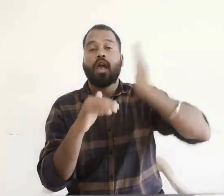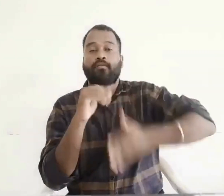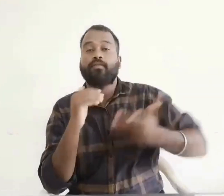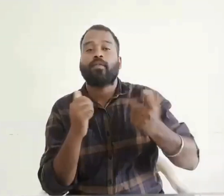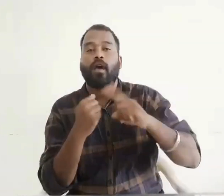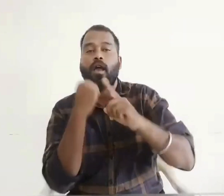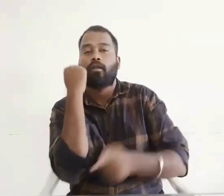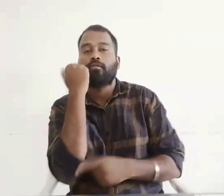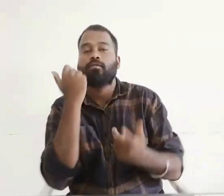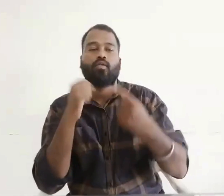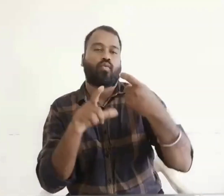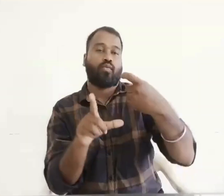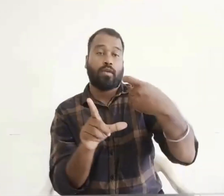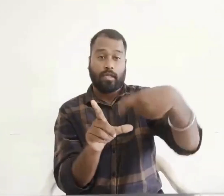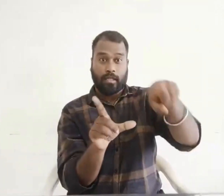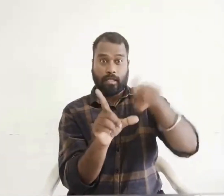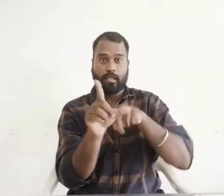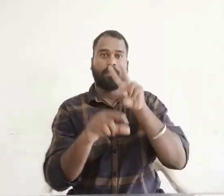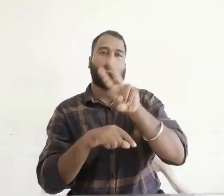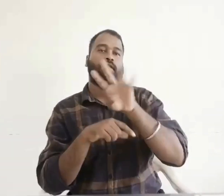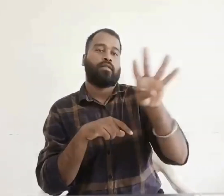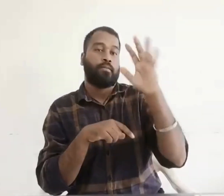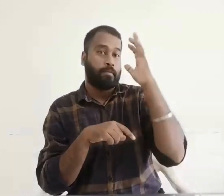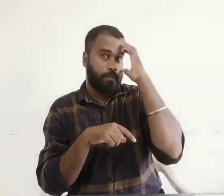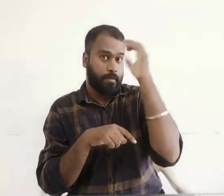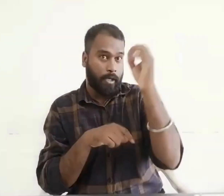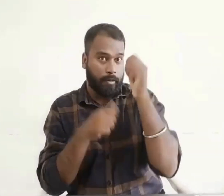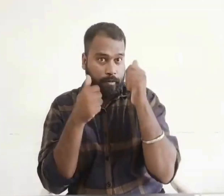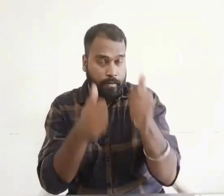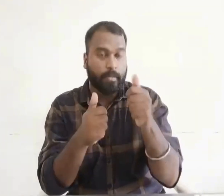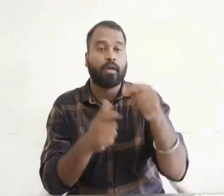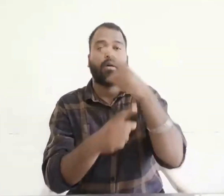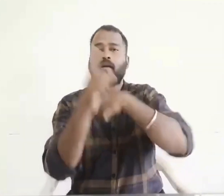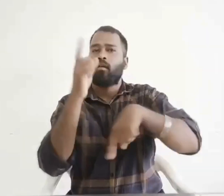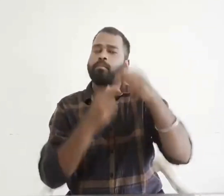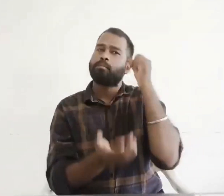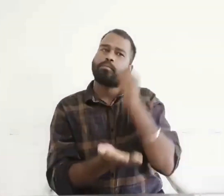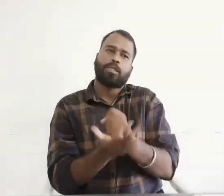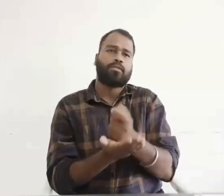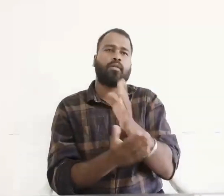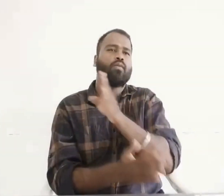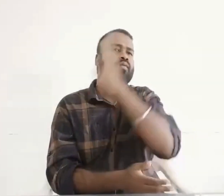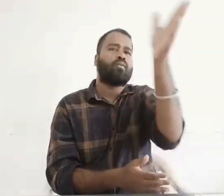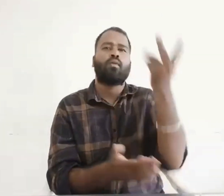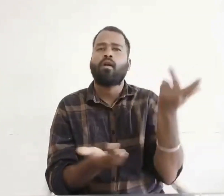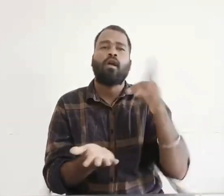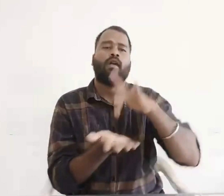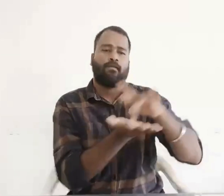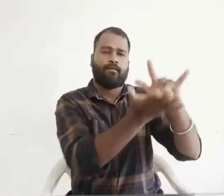ఎన్యూమరేషన్ ఫారాన్ని అందజేస్తారు, లేదా ఎలక్షన్ కమిషన్ ఆఫ్ ఇండియా ఓటర్స్ పోర్టల్